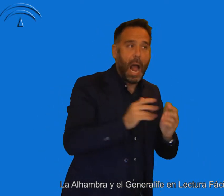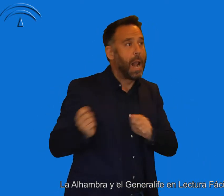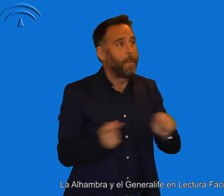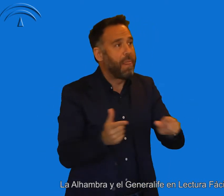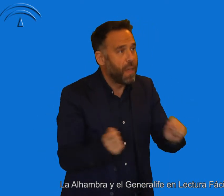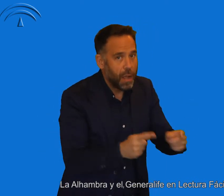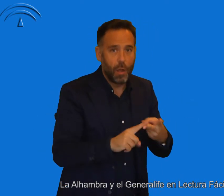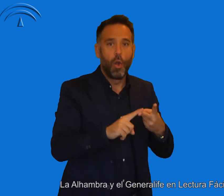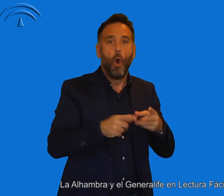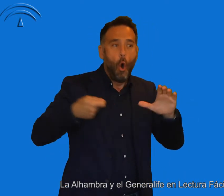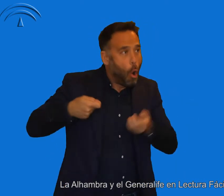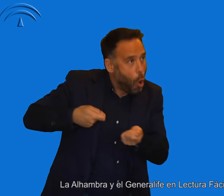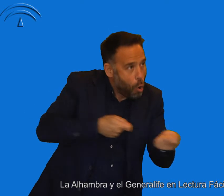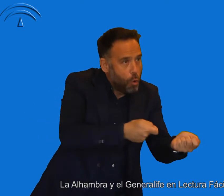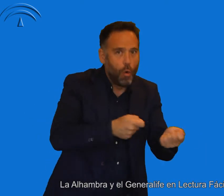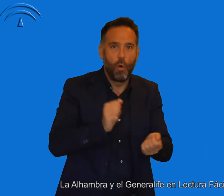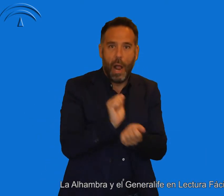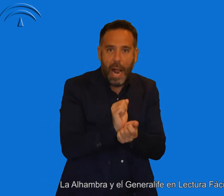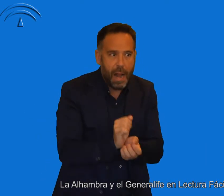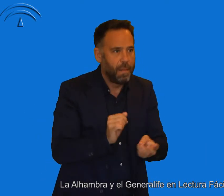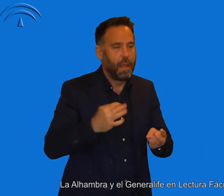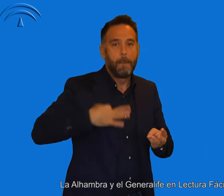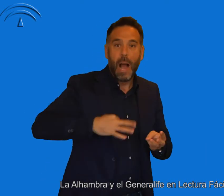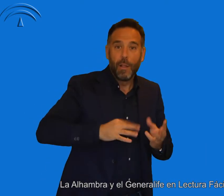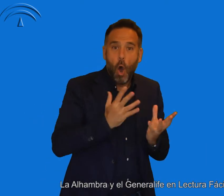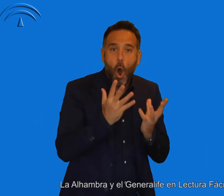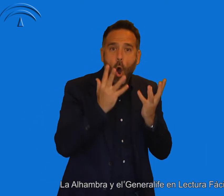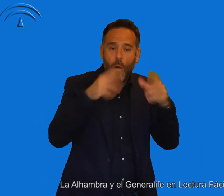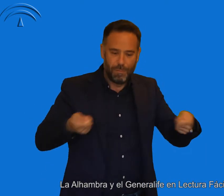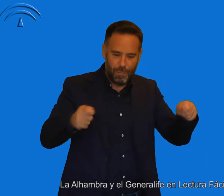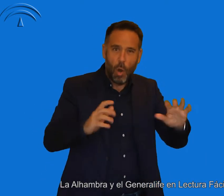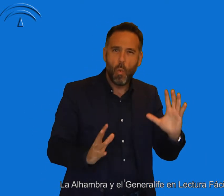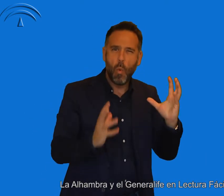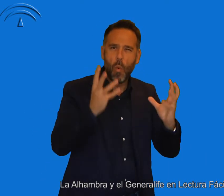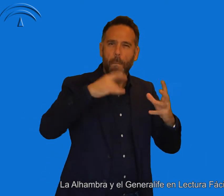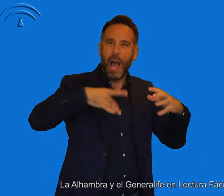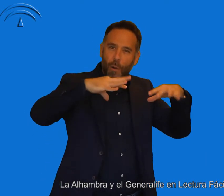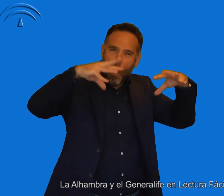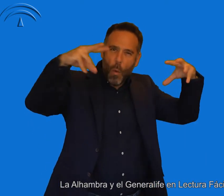descubierto restos de casas, almacenes, hornos, mazmorras y hasta un baño de